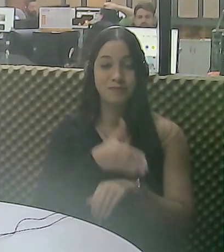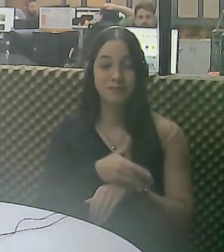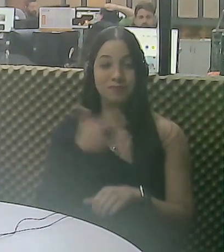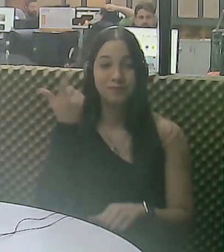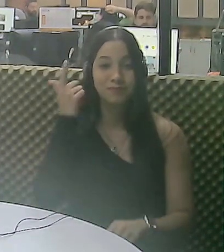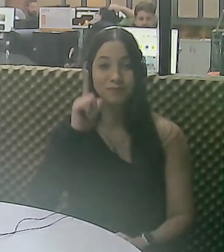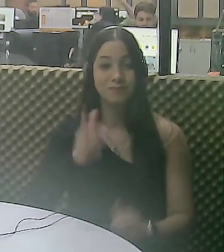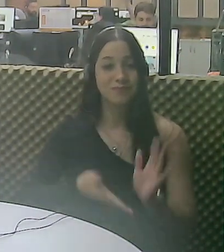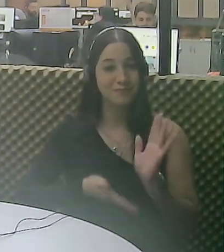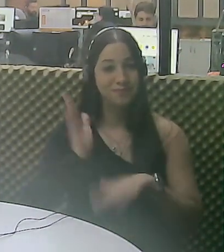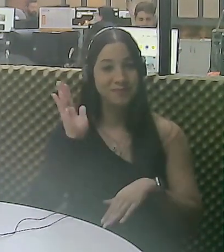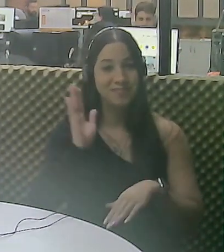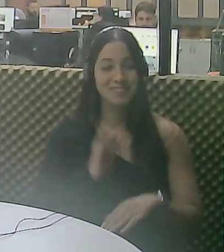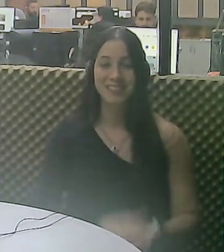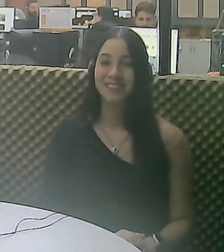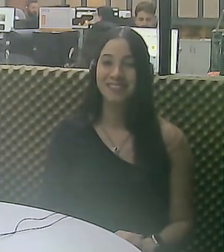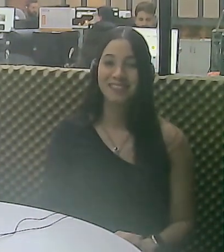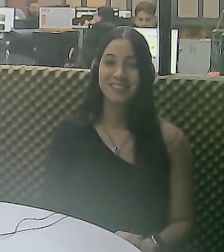participantes. Participe!